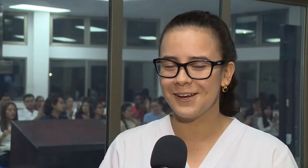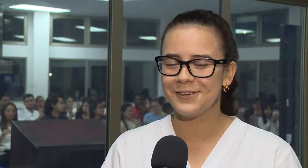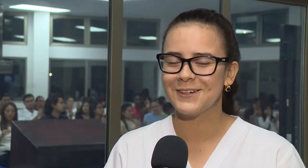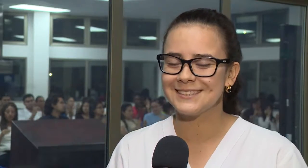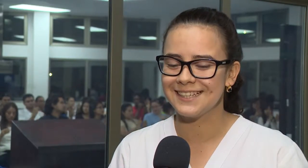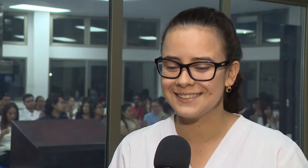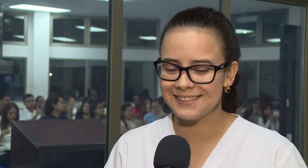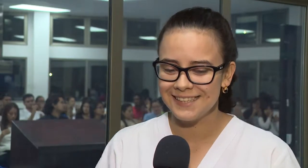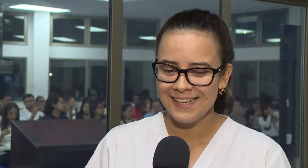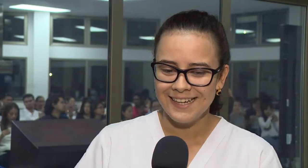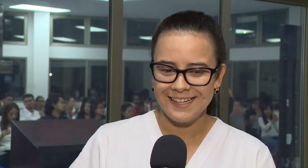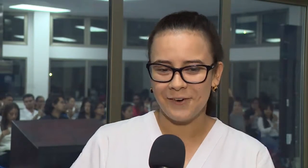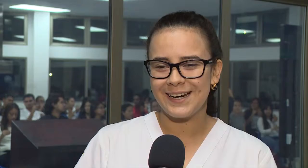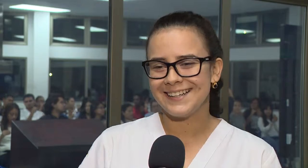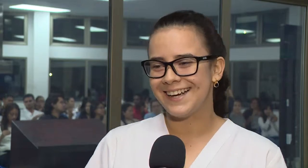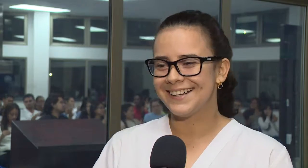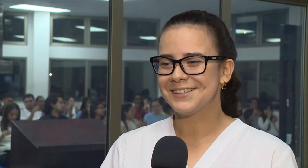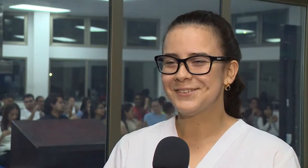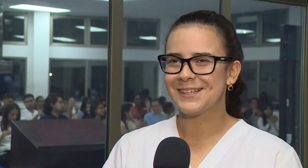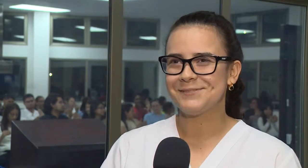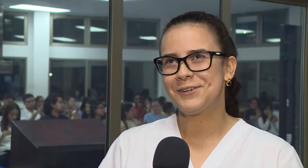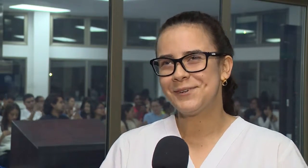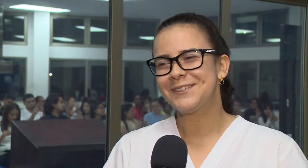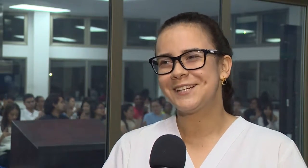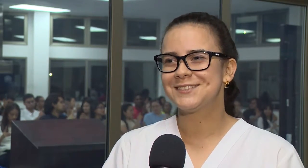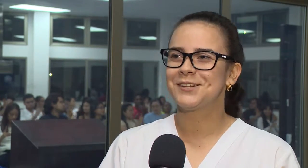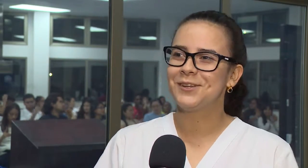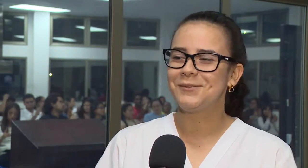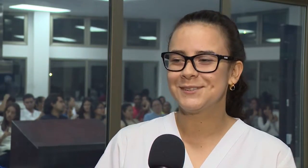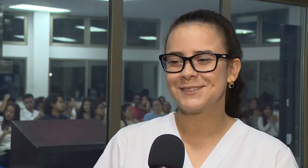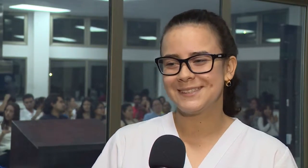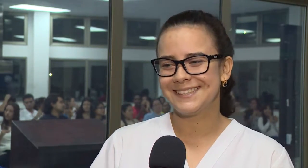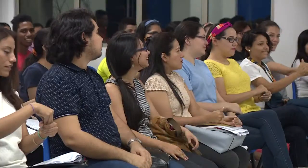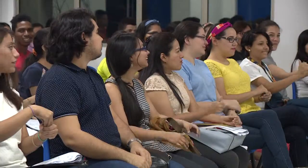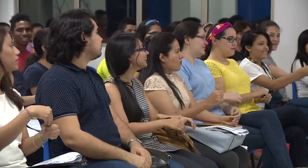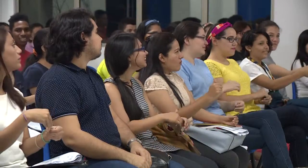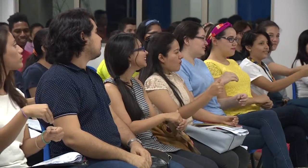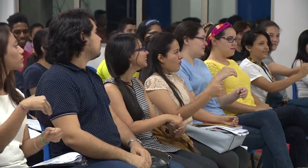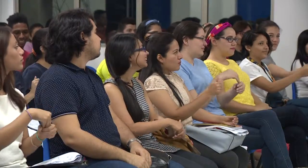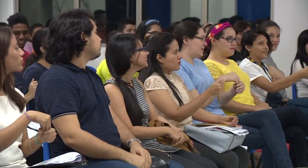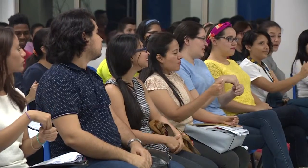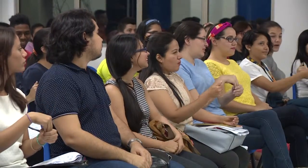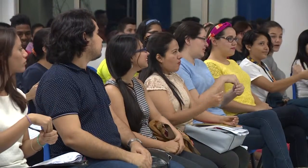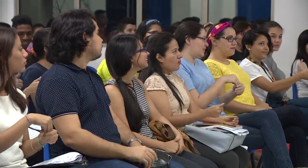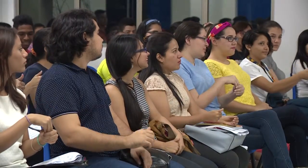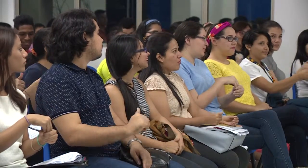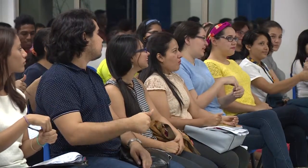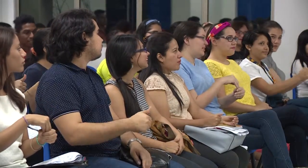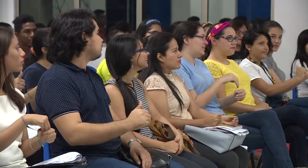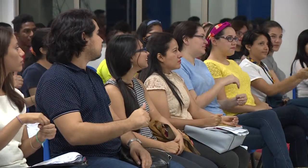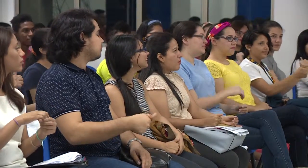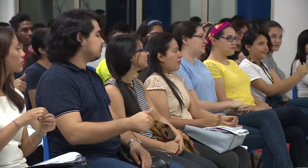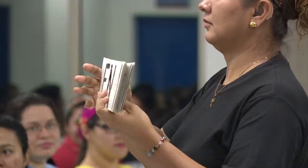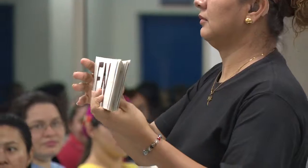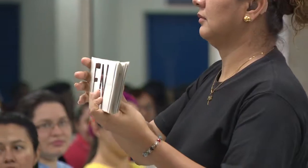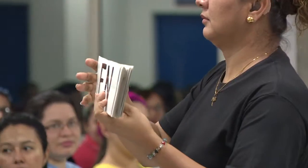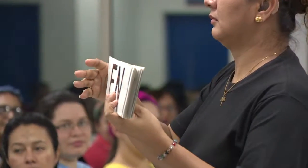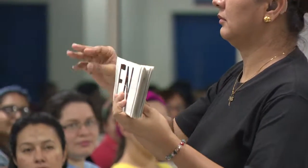labios y así. Y ahora ya es como que por lo menos ya nos saludamos con lenguaje de señas. Una de las visiones a futuro en la